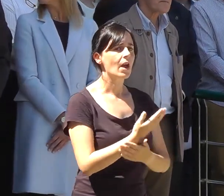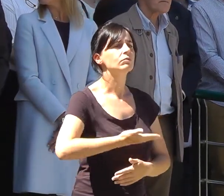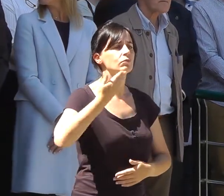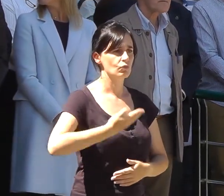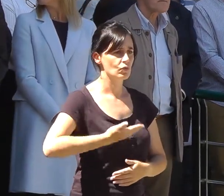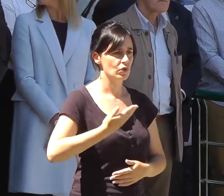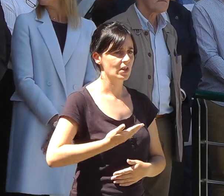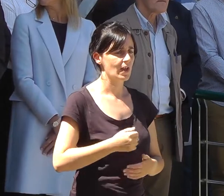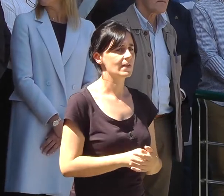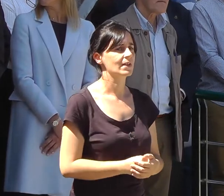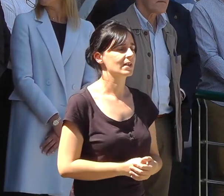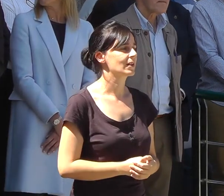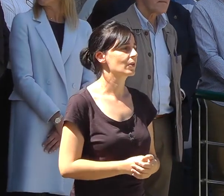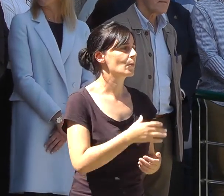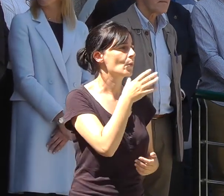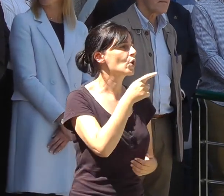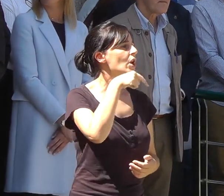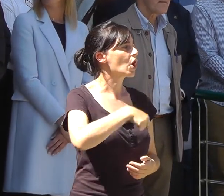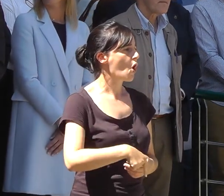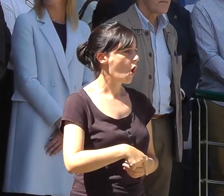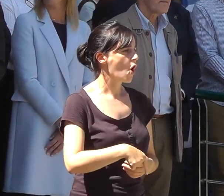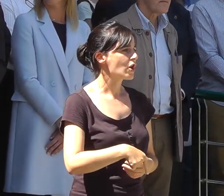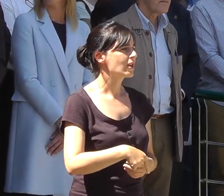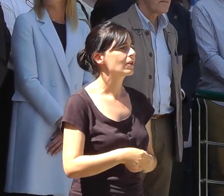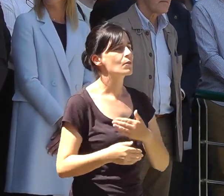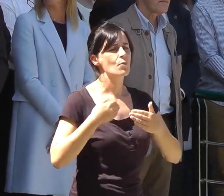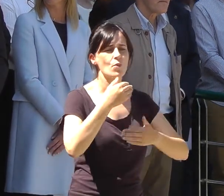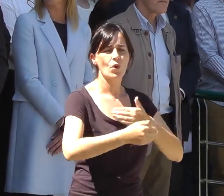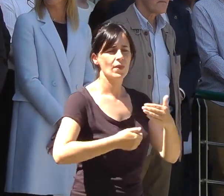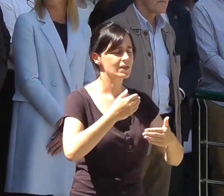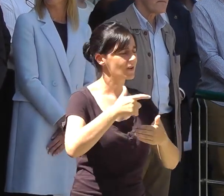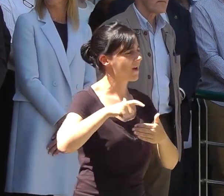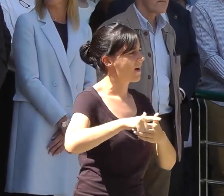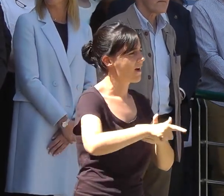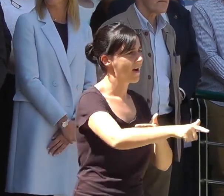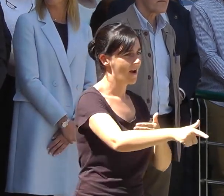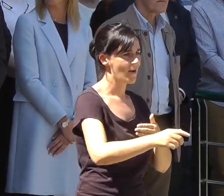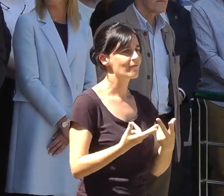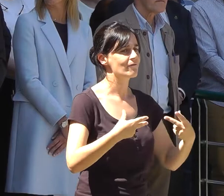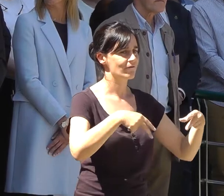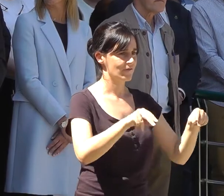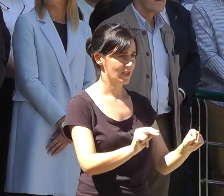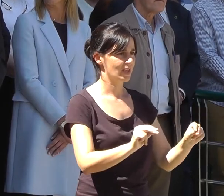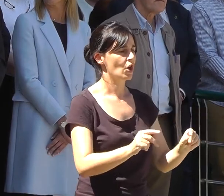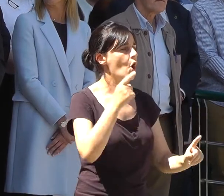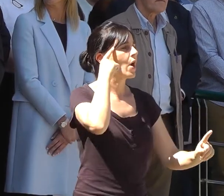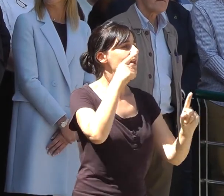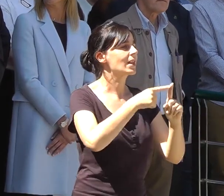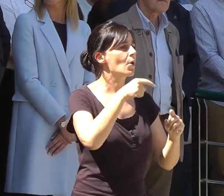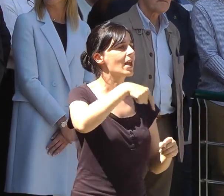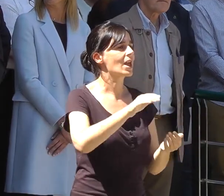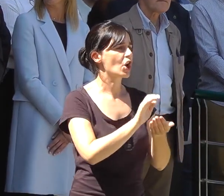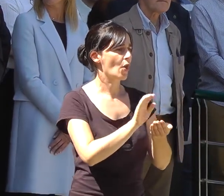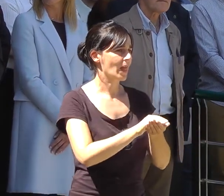vila. Hoxe culmina un longo proceso para dotar a Redondela dun símbolo representativo da